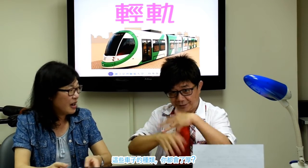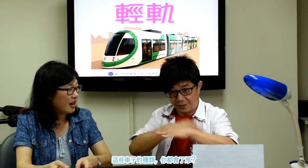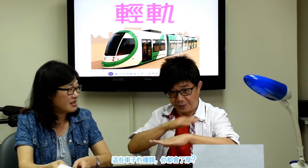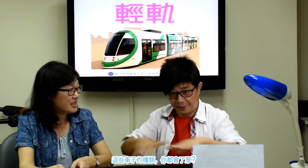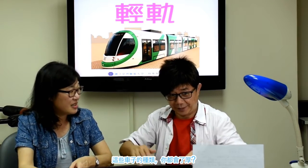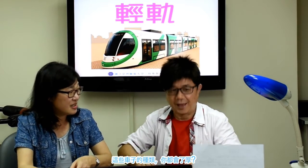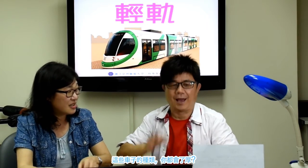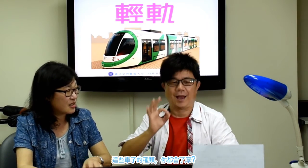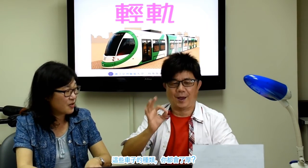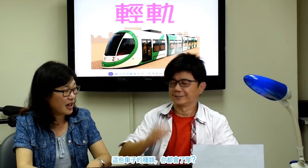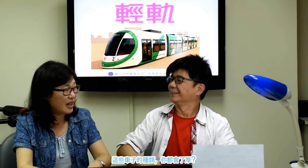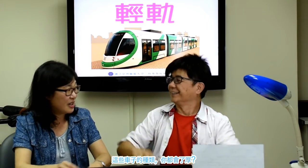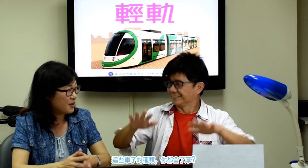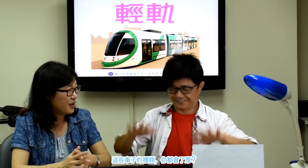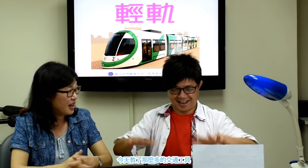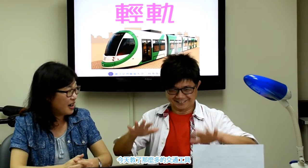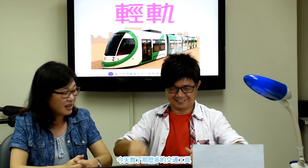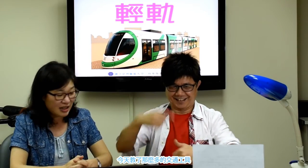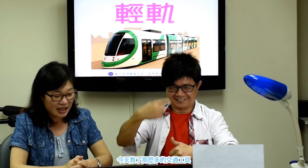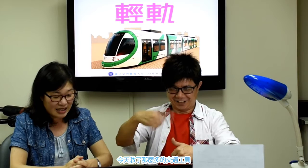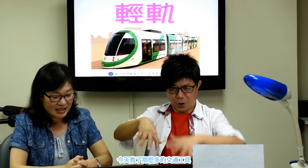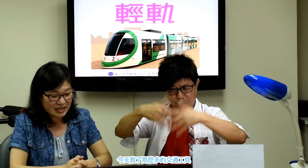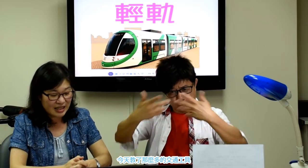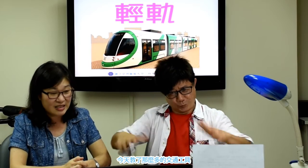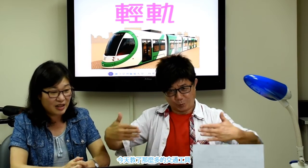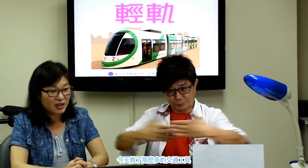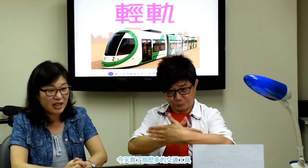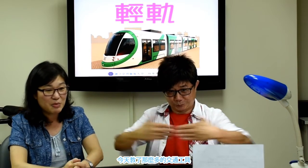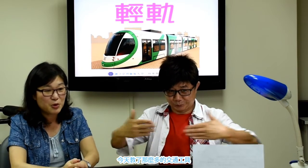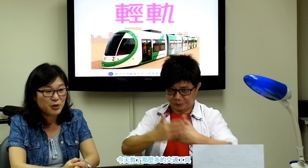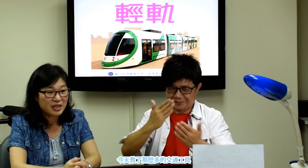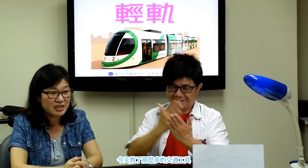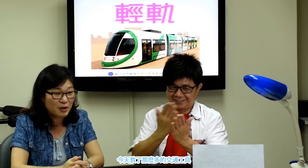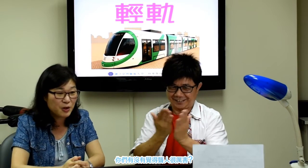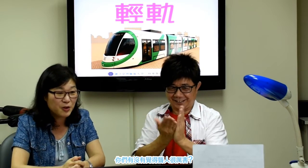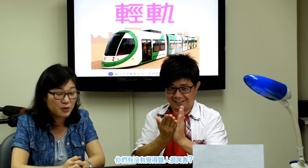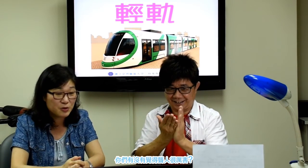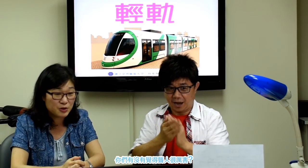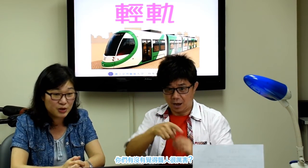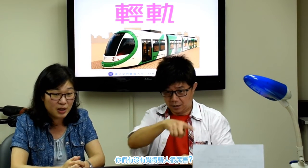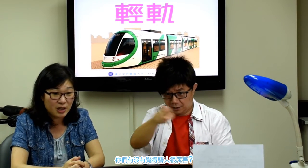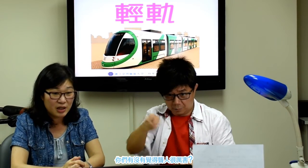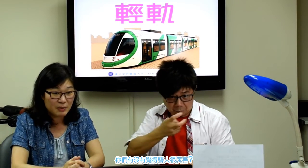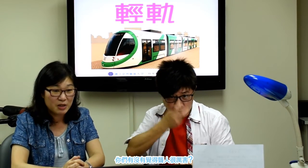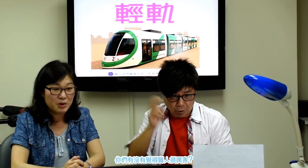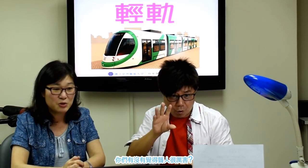好，这些车子的种类你都会了哦。那今天教了那么多的交通工具，你们有没有觉